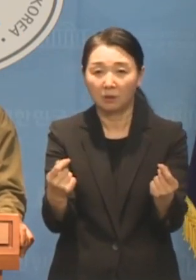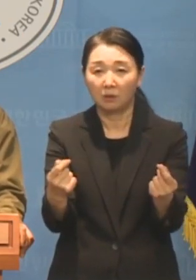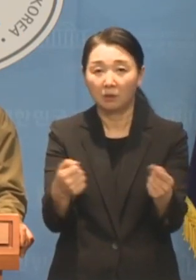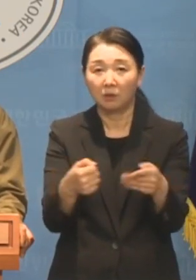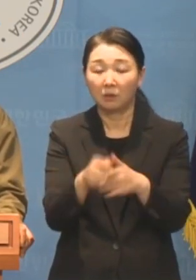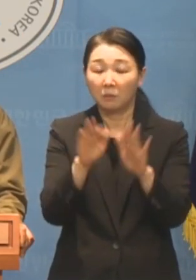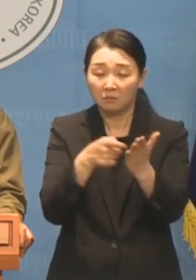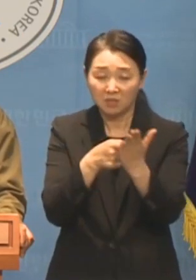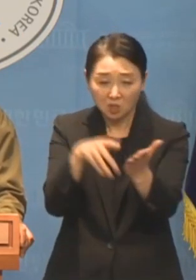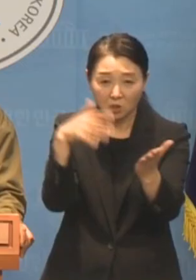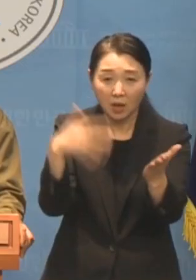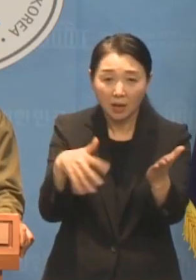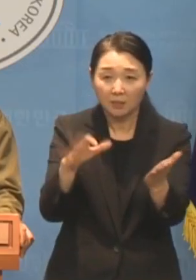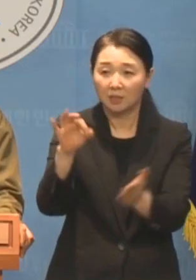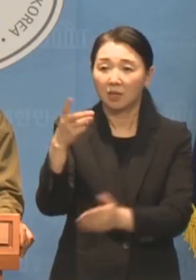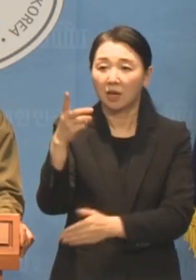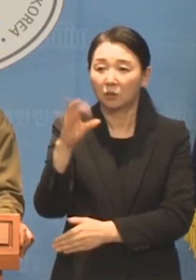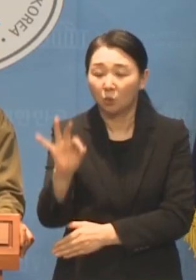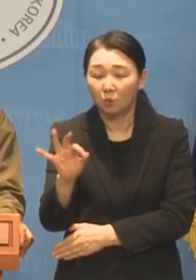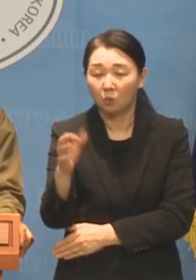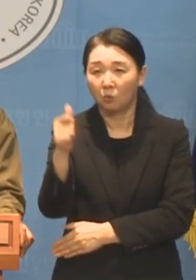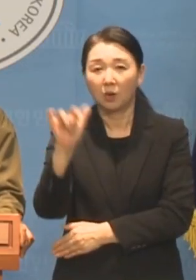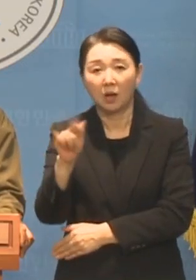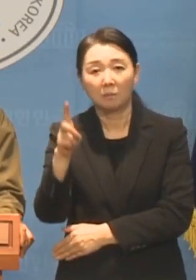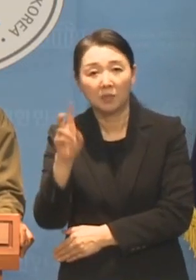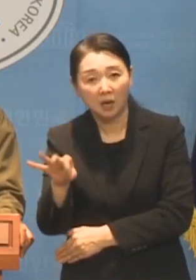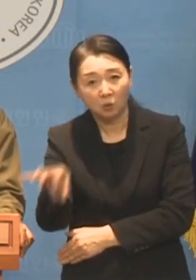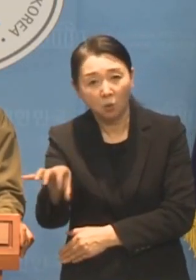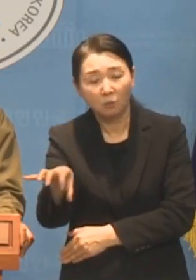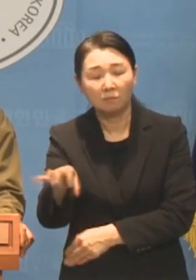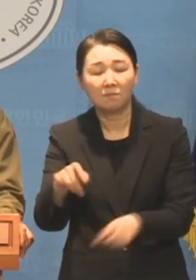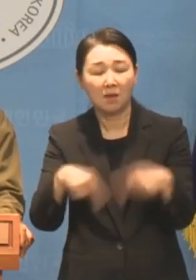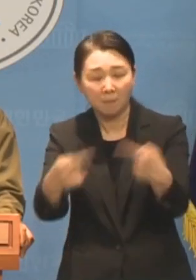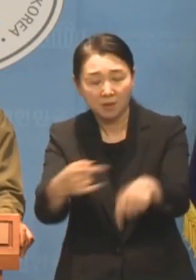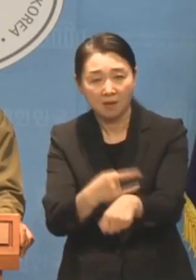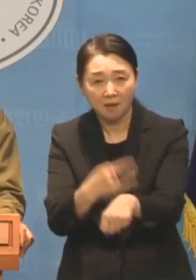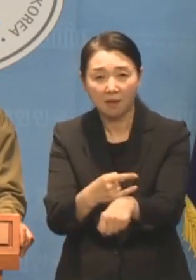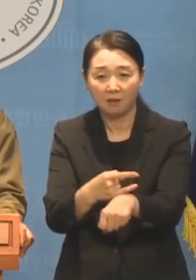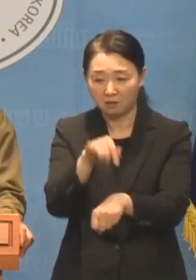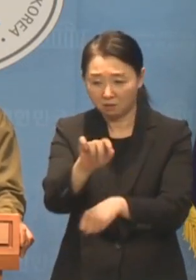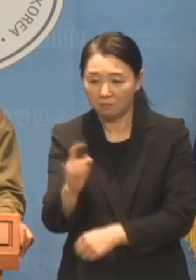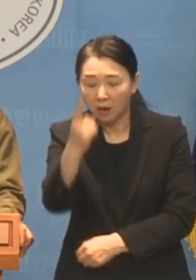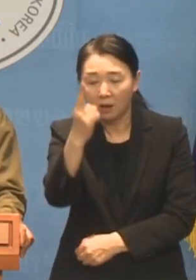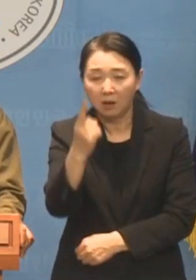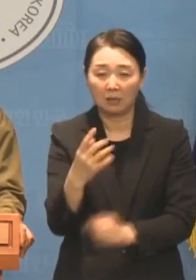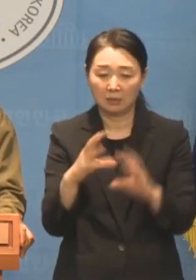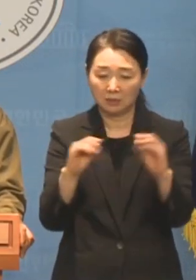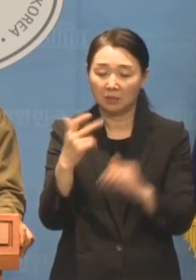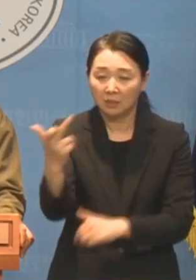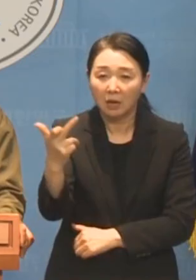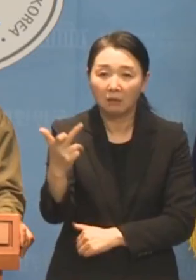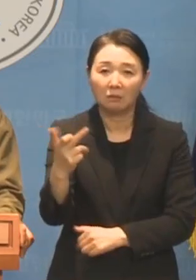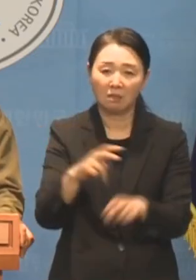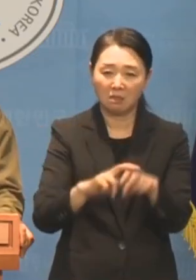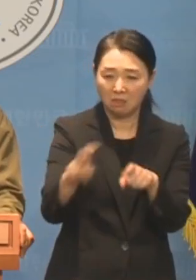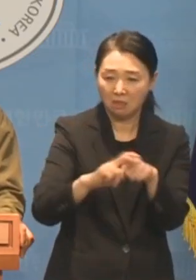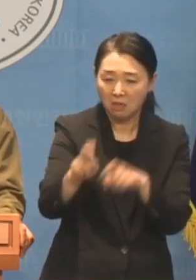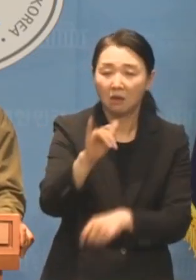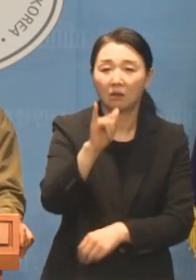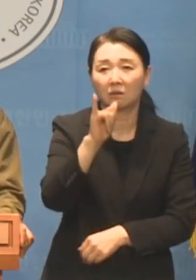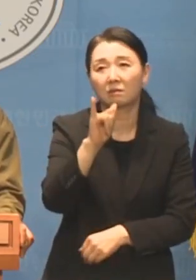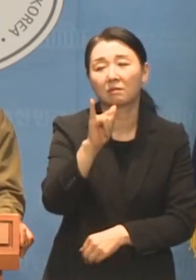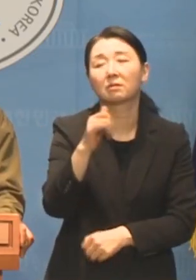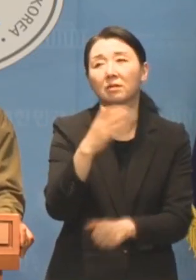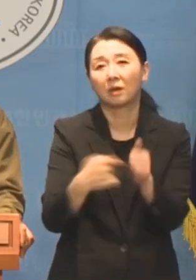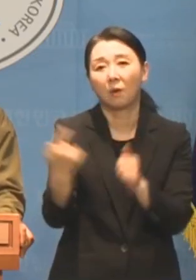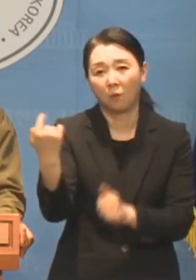아직 신청하지 않은 하동군과 함양군이 연달아 뛰어들게 될 것이며 이로 인해 지리산은 케이블카가 난립하는 상황으로